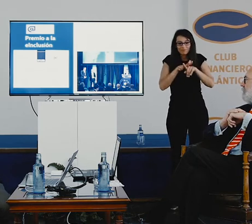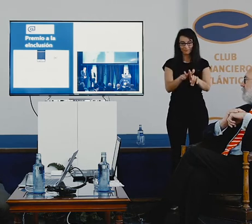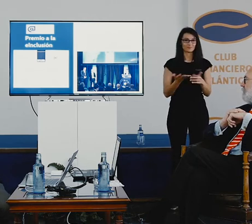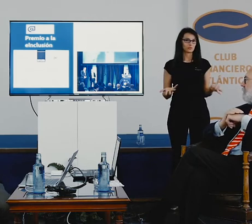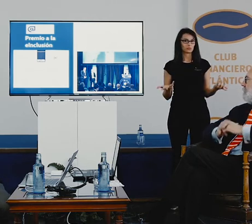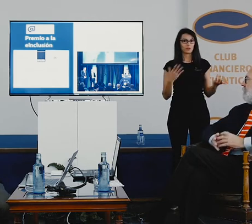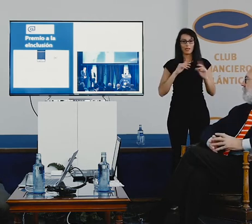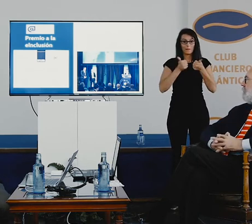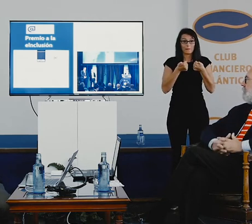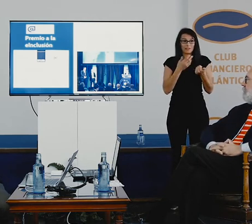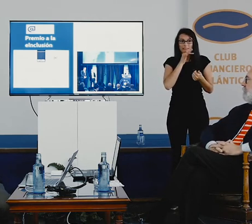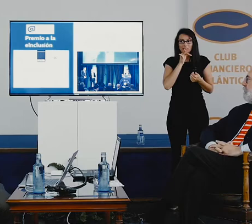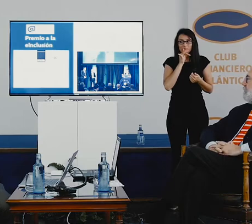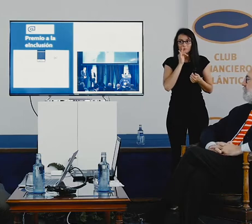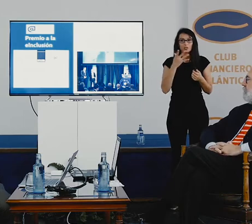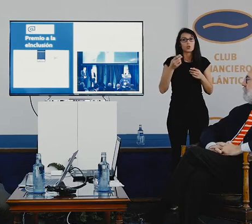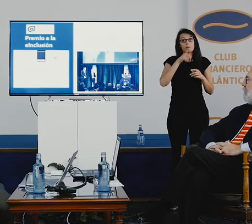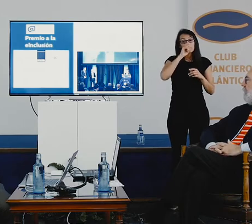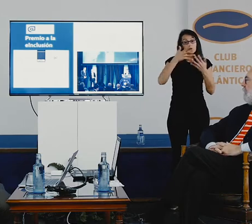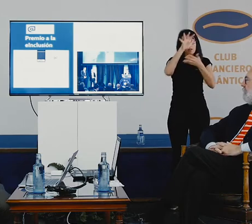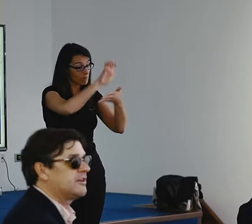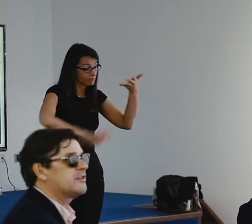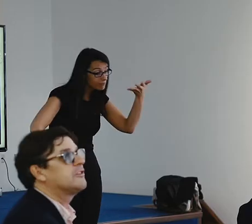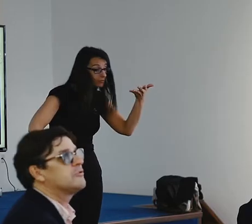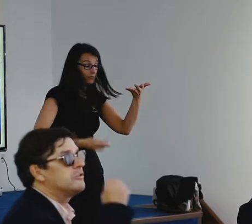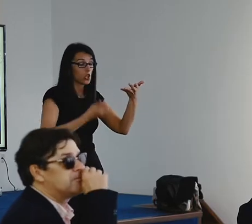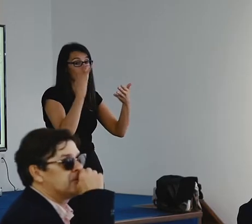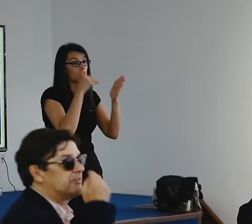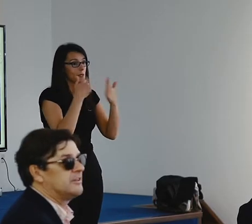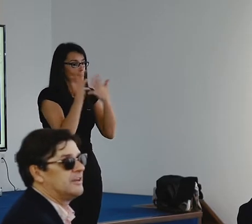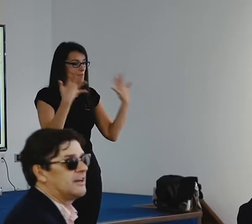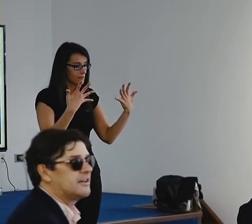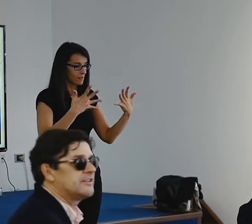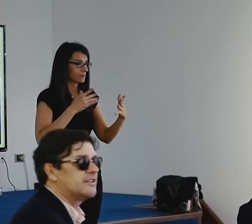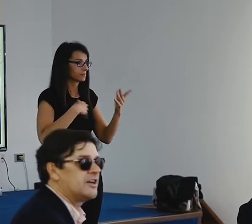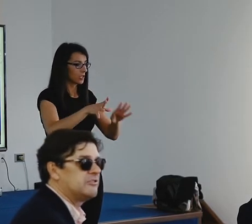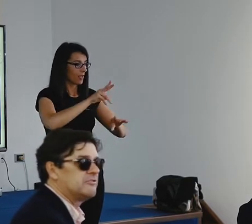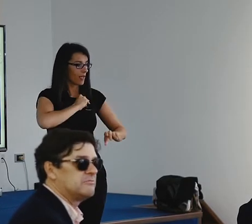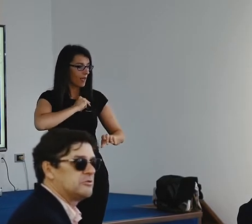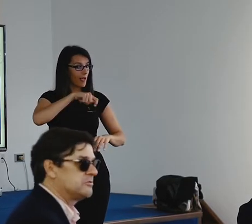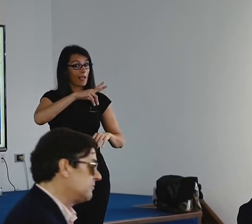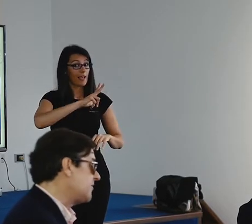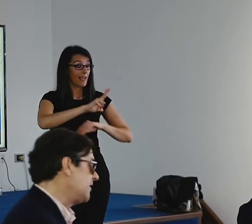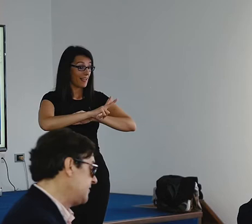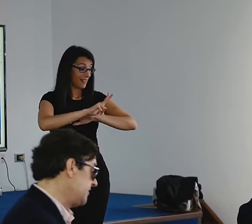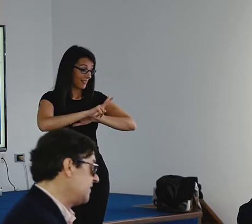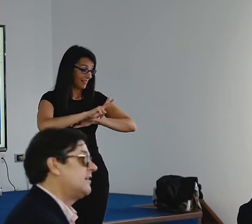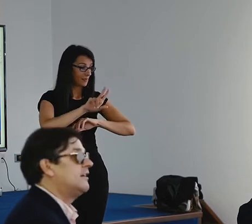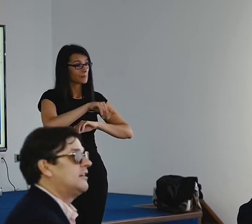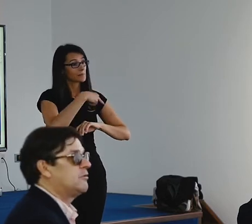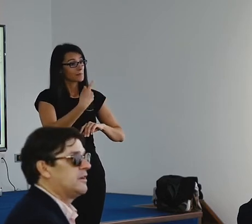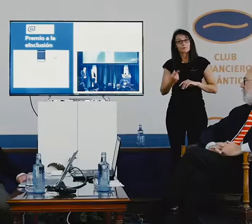no ha empezado. A la vista de la memoria de 2010 y de los planes que tenemos y que recogí el otro día pues con el alcalde de Santiago y con mucho gusto en una cena. Ahí